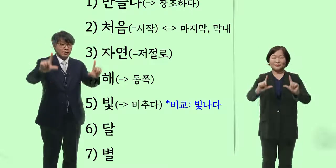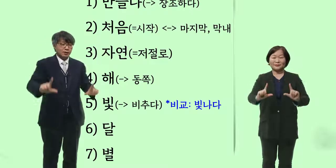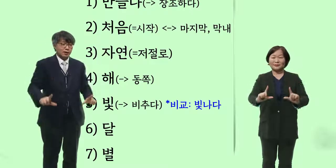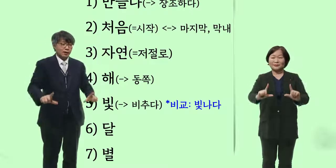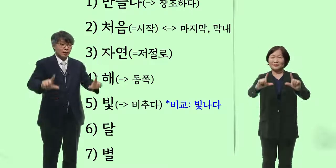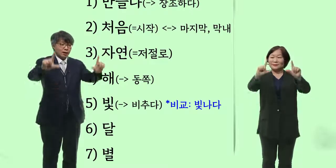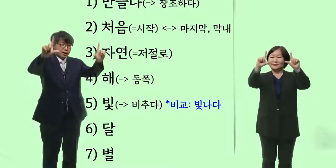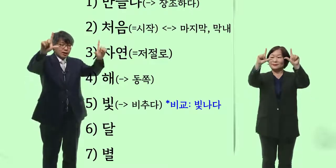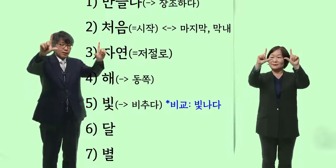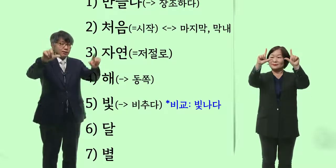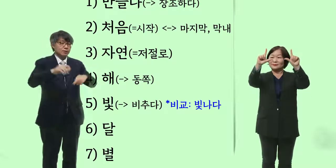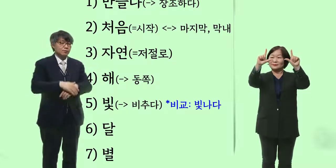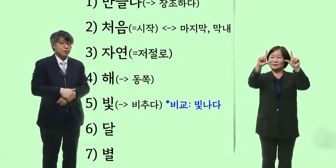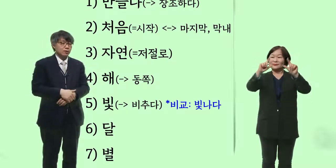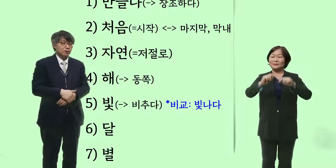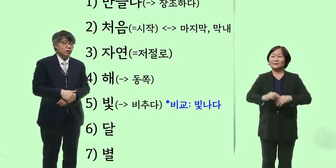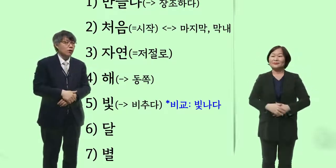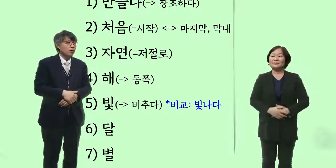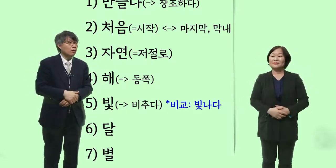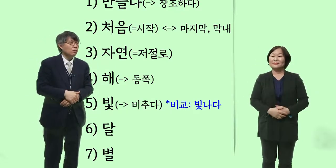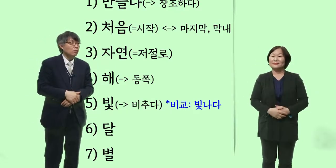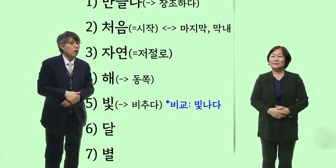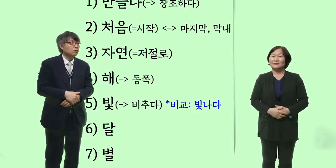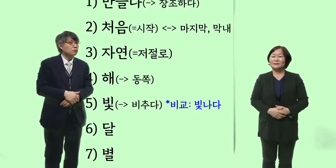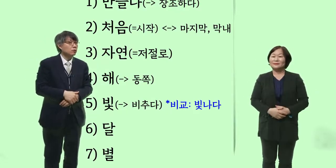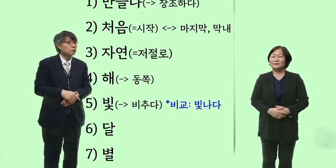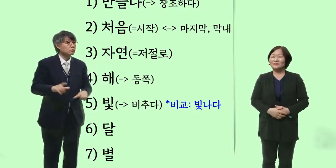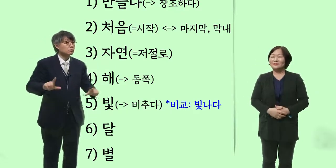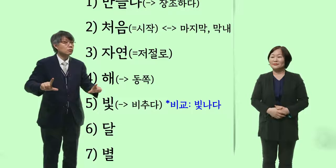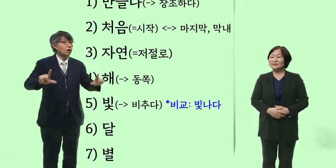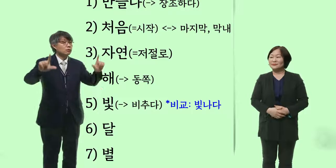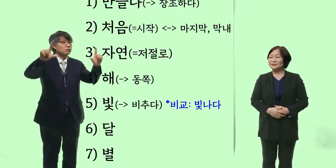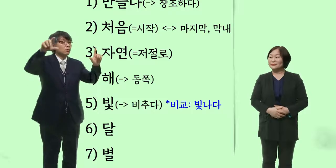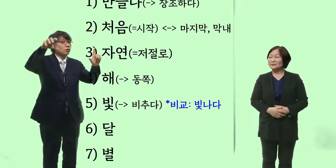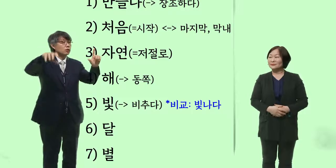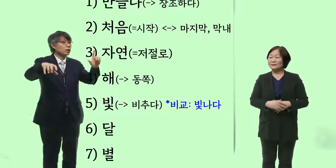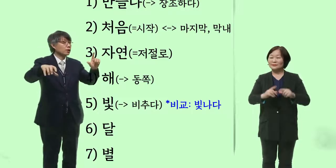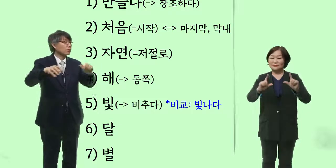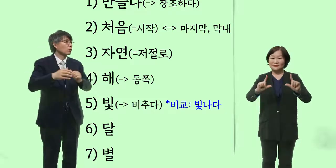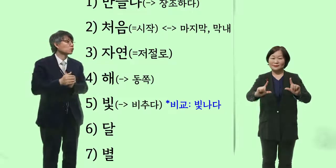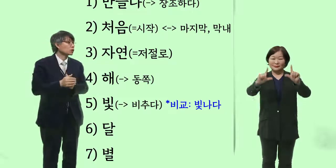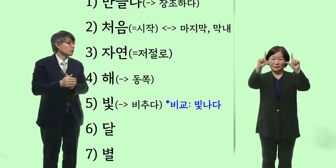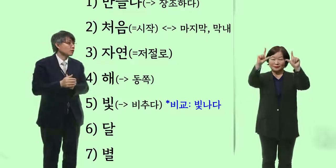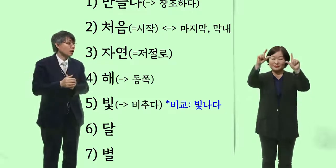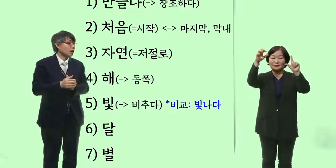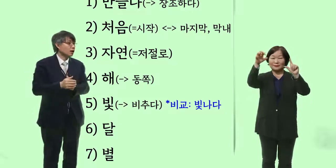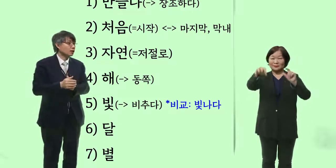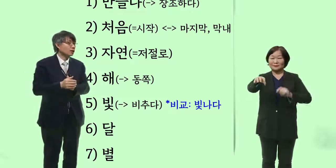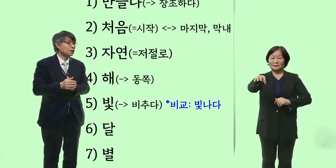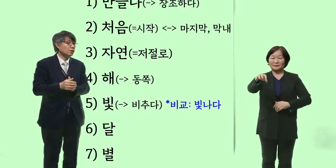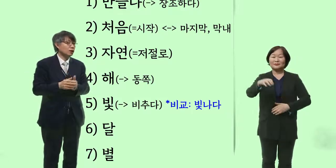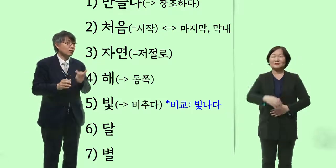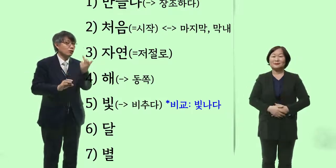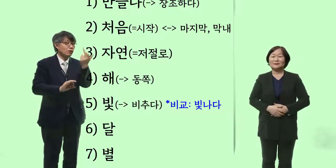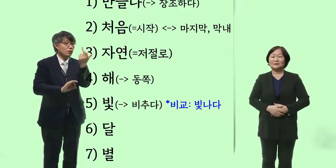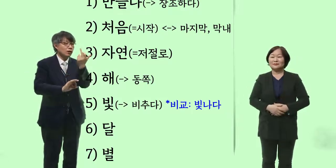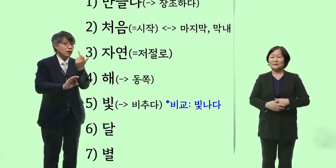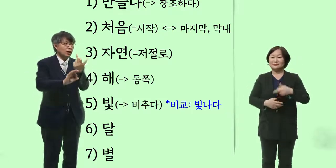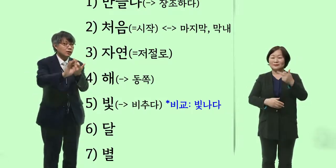이렇게 해 이렇게 씁니다. 해 뜨는 곳 이렇게만 해도 동쪽이 됩니다. 그렇게 표현하기도 하고요. 해